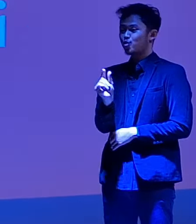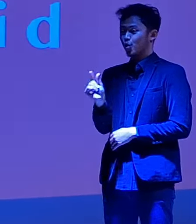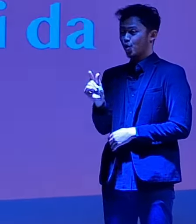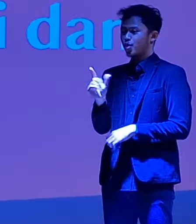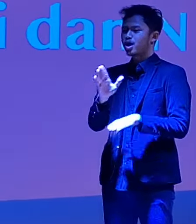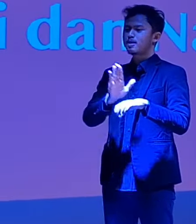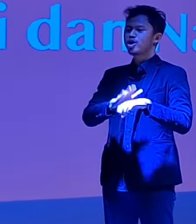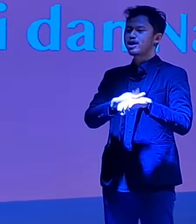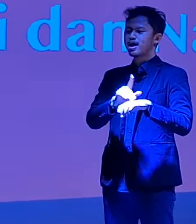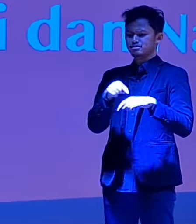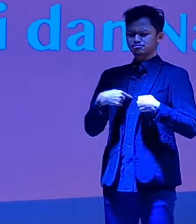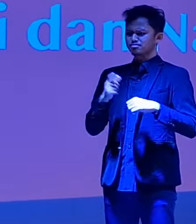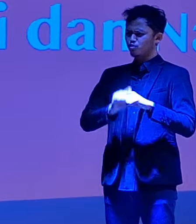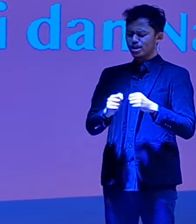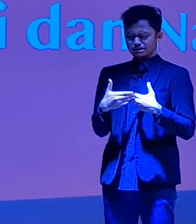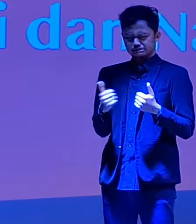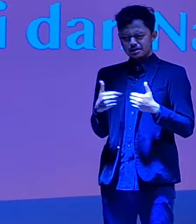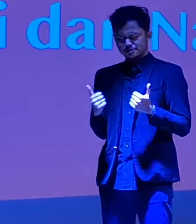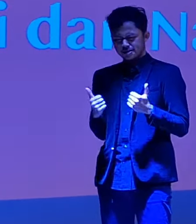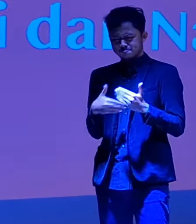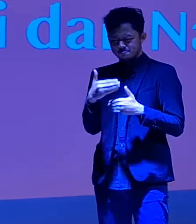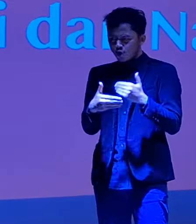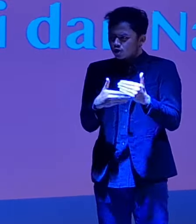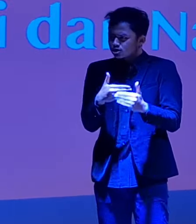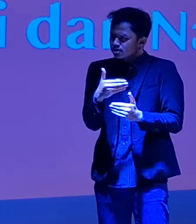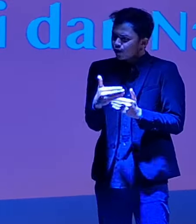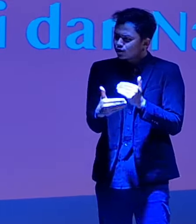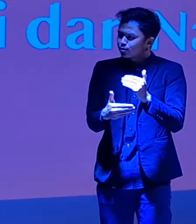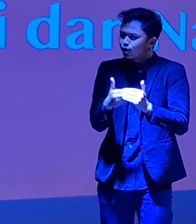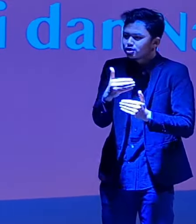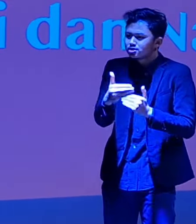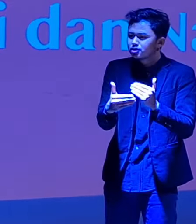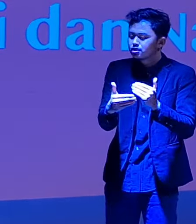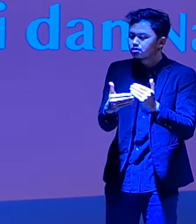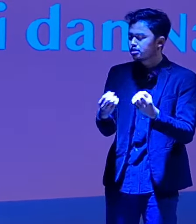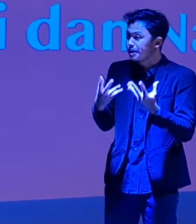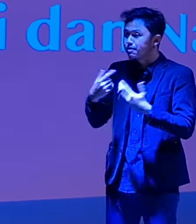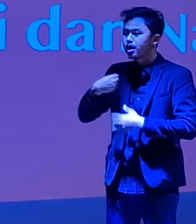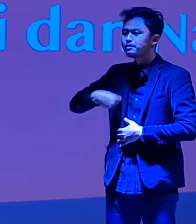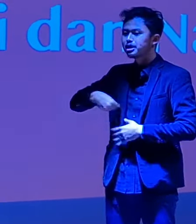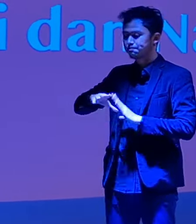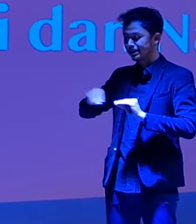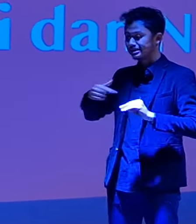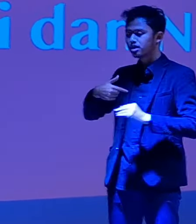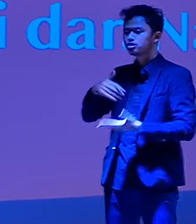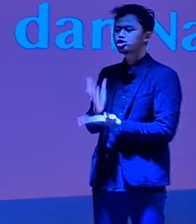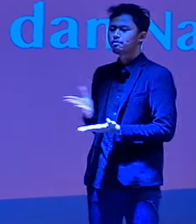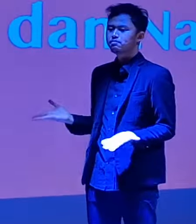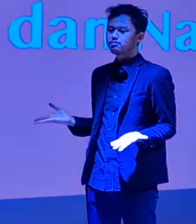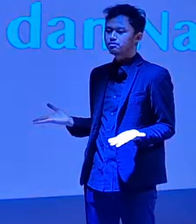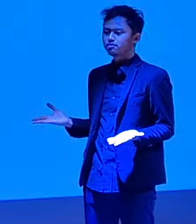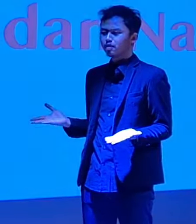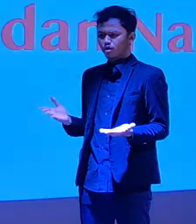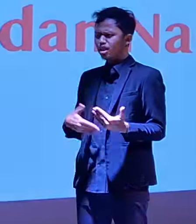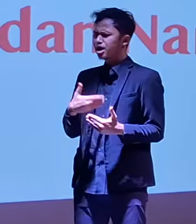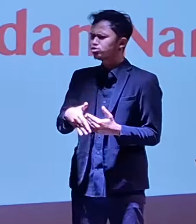kita menyiapkan dan di tengah-tengah proses persiapan tugas saya dicukupkan di kementerian. Jadi saya tidak